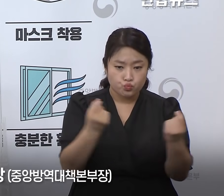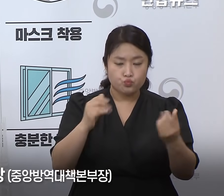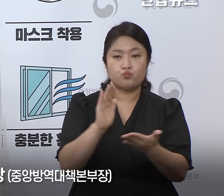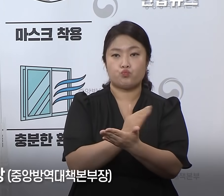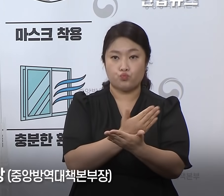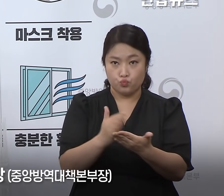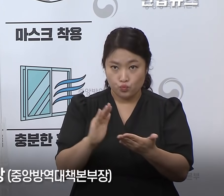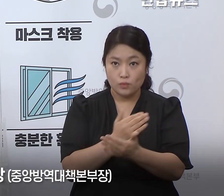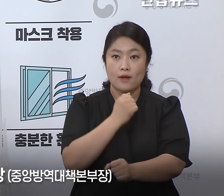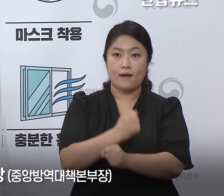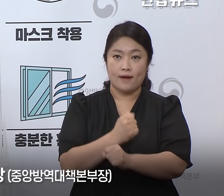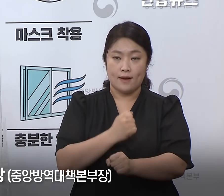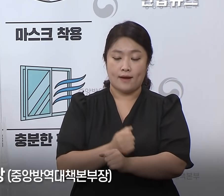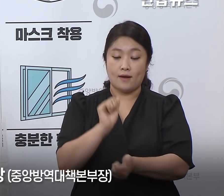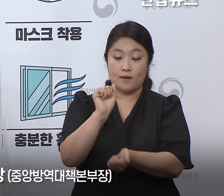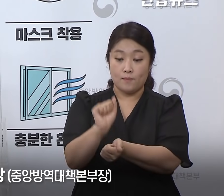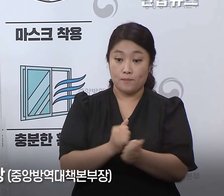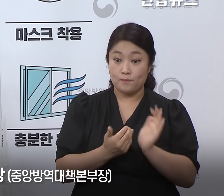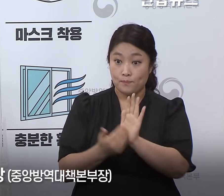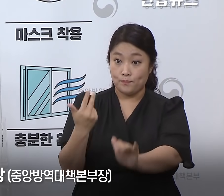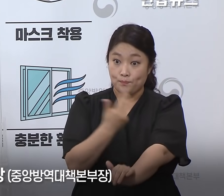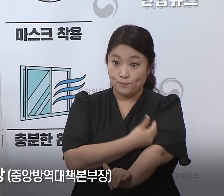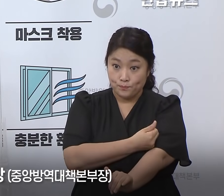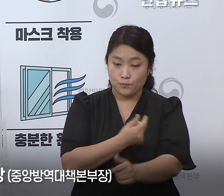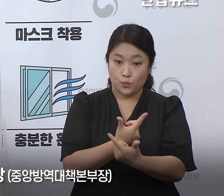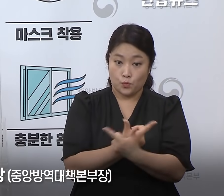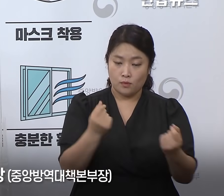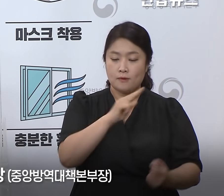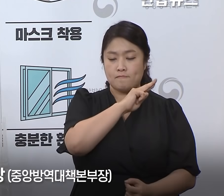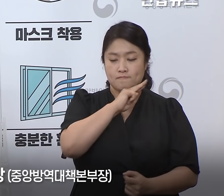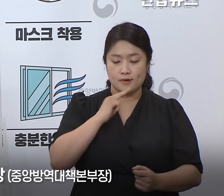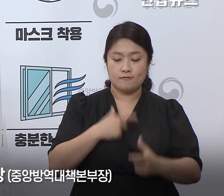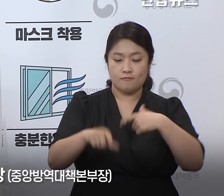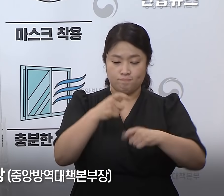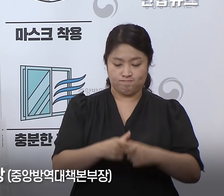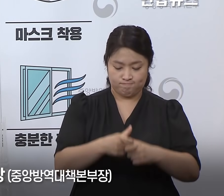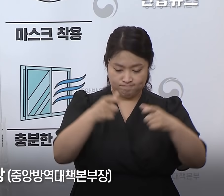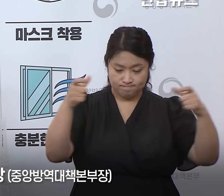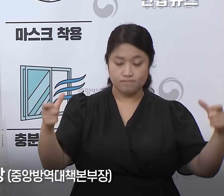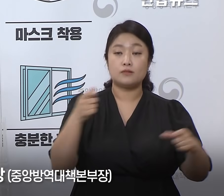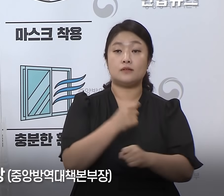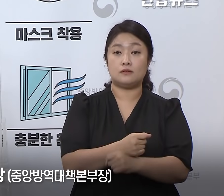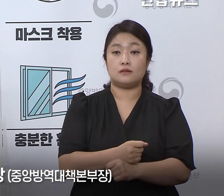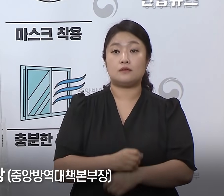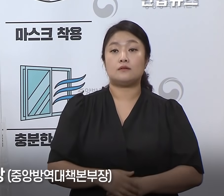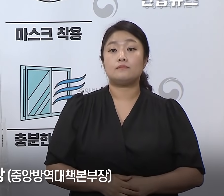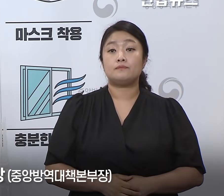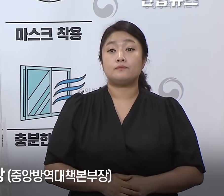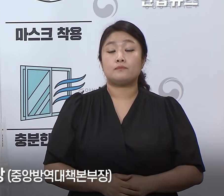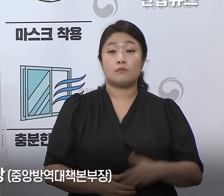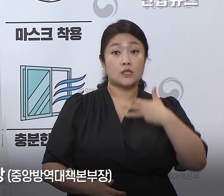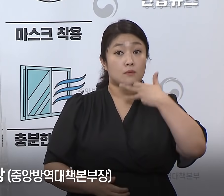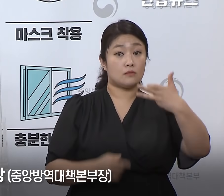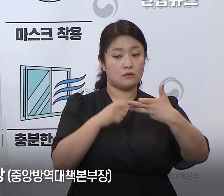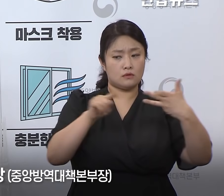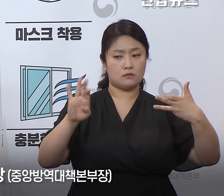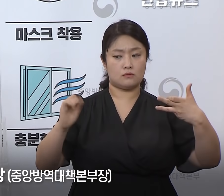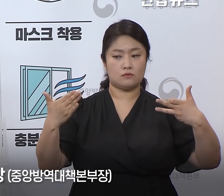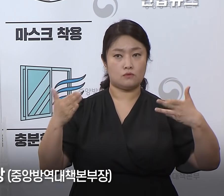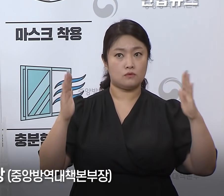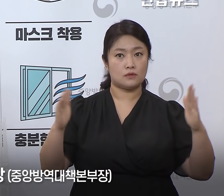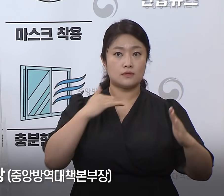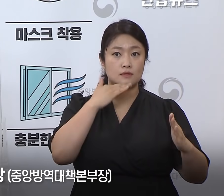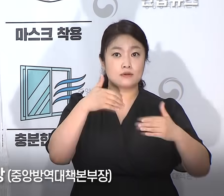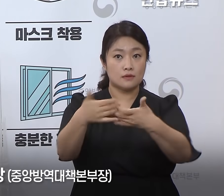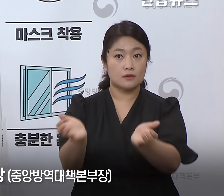분배하여 접종에 공정성과 편의성을 높이겠습니다 18세부터 49세 까지 의